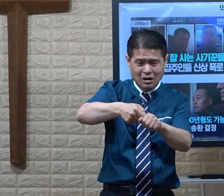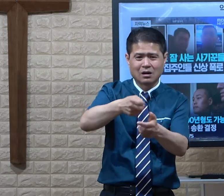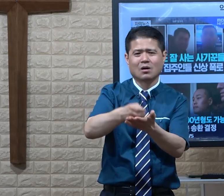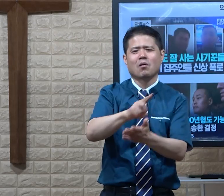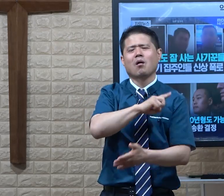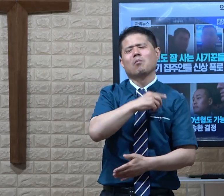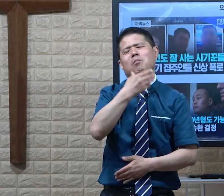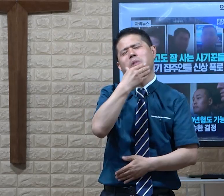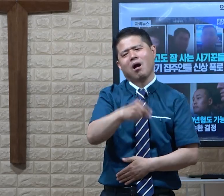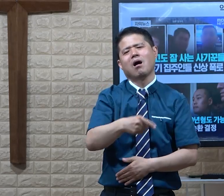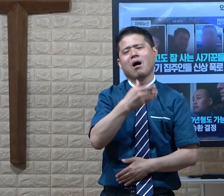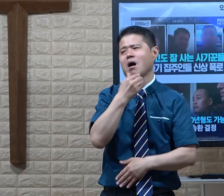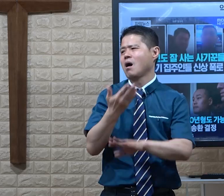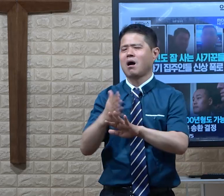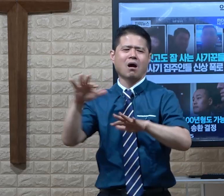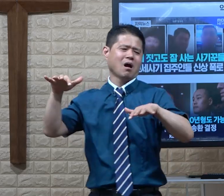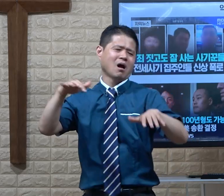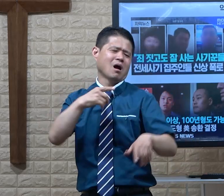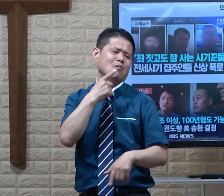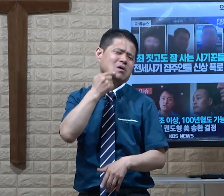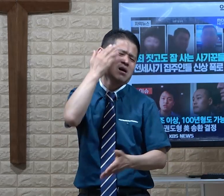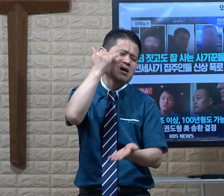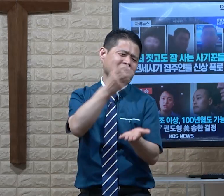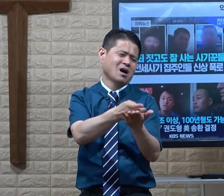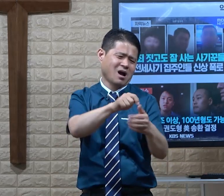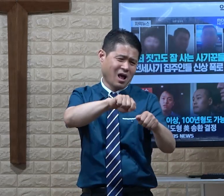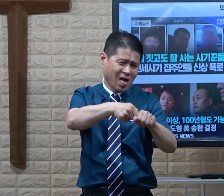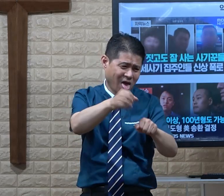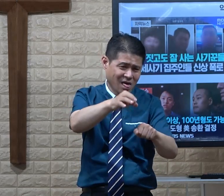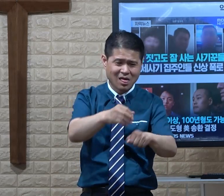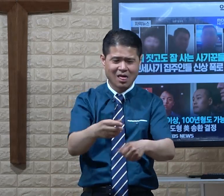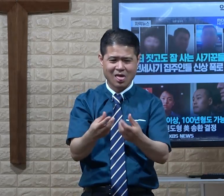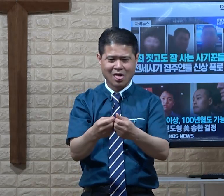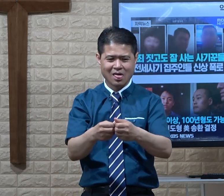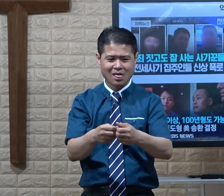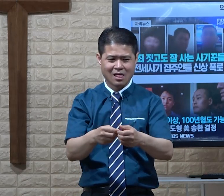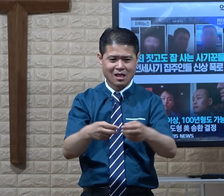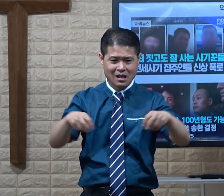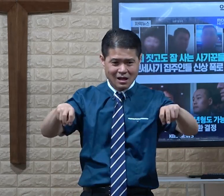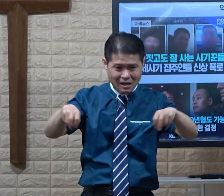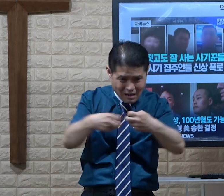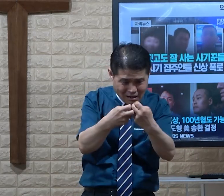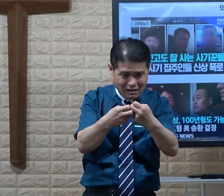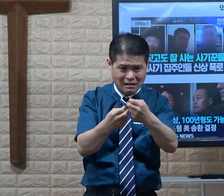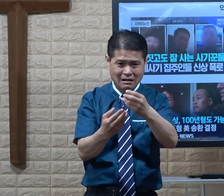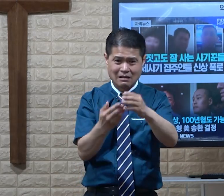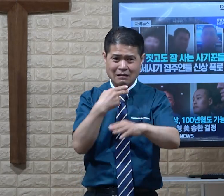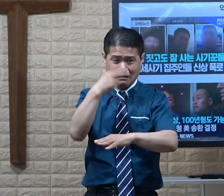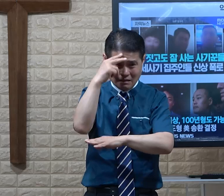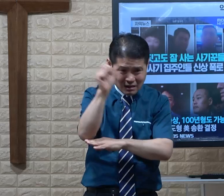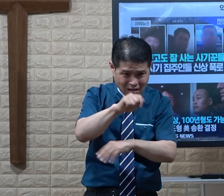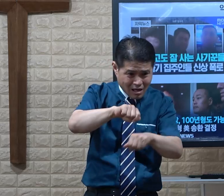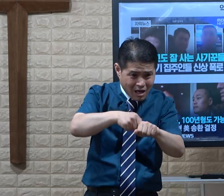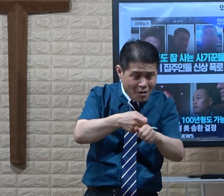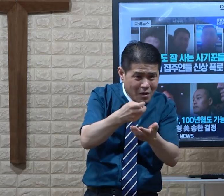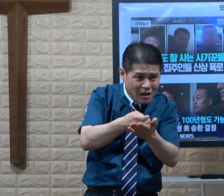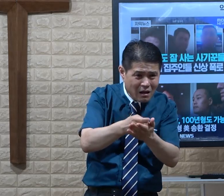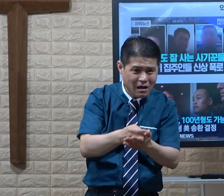나라는 처벌하지만 아직도 한국에서는 한방망이 처벌로 그 다른 나라에서 오히려 더 부러워하는